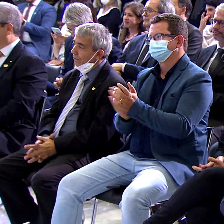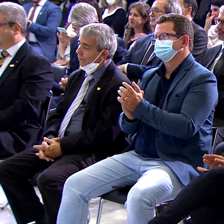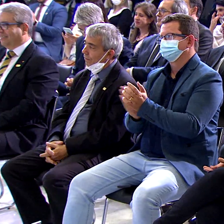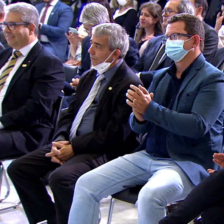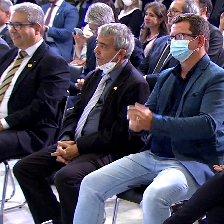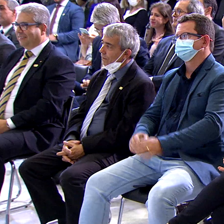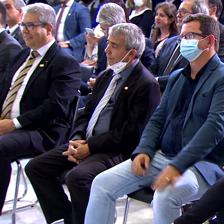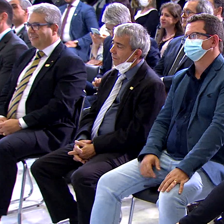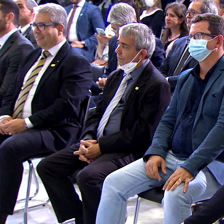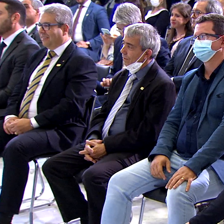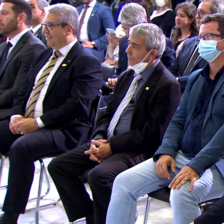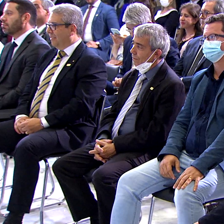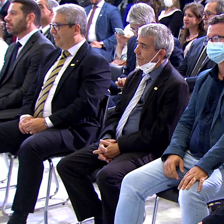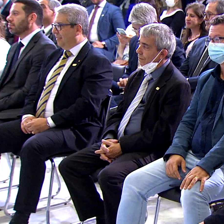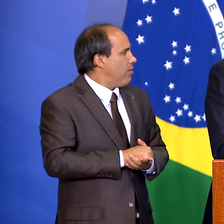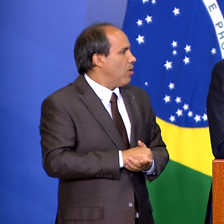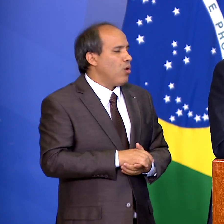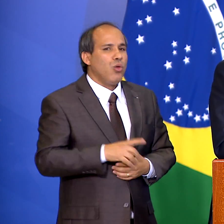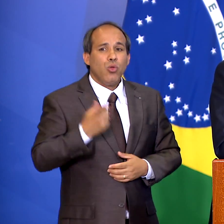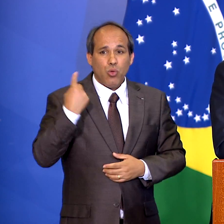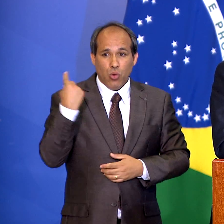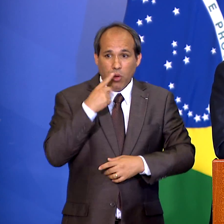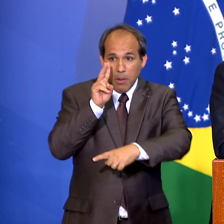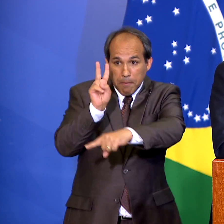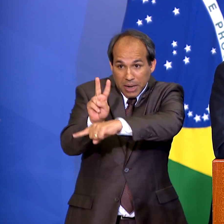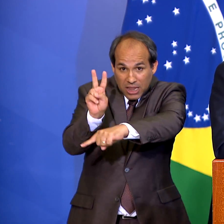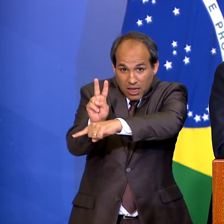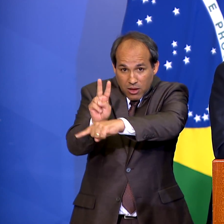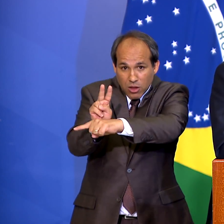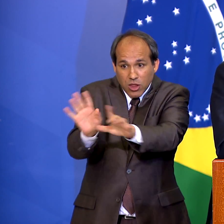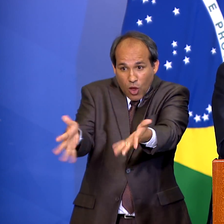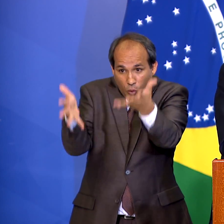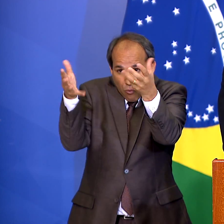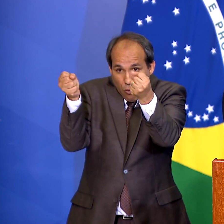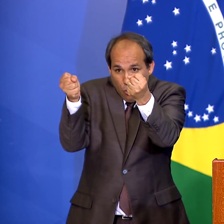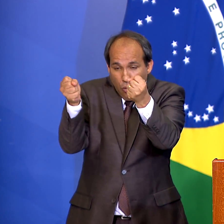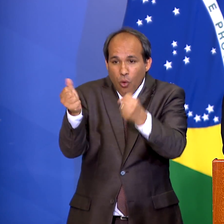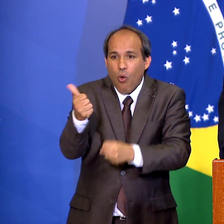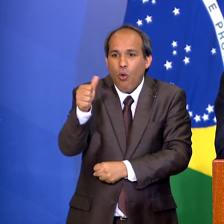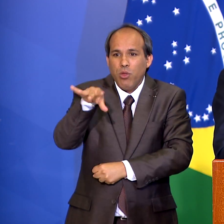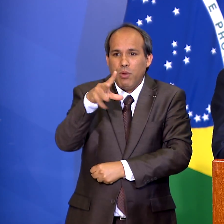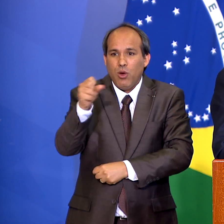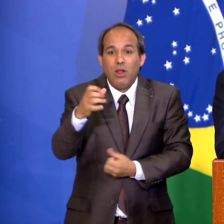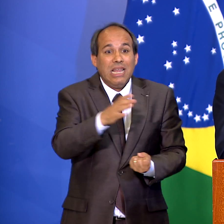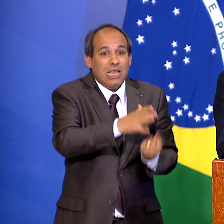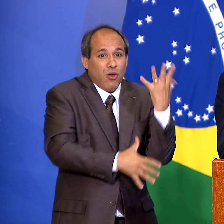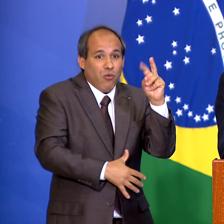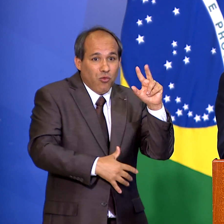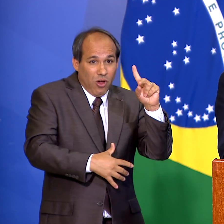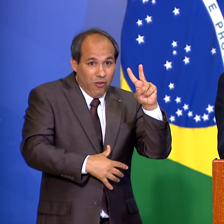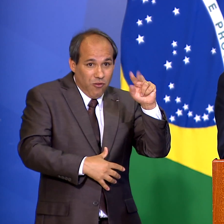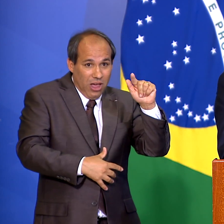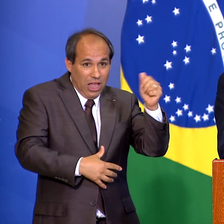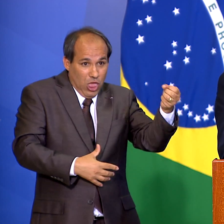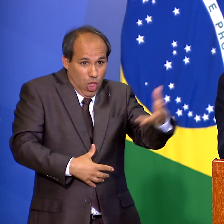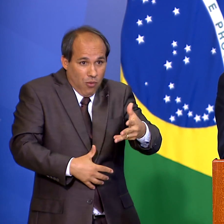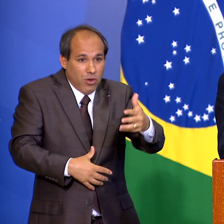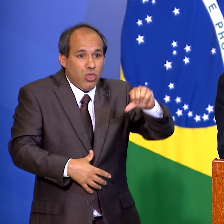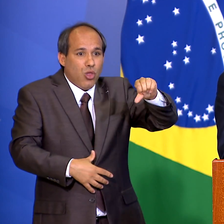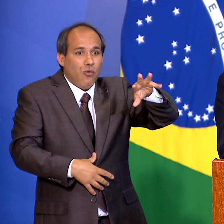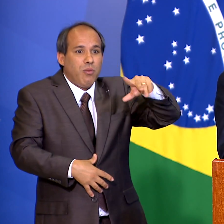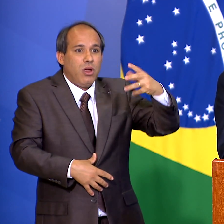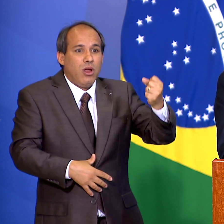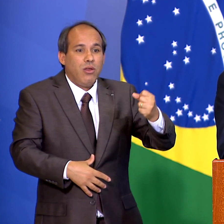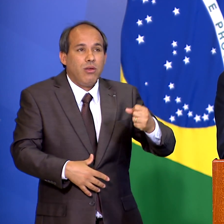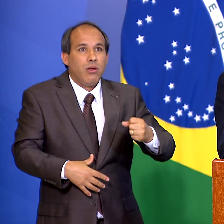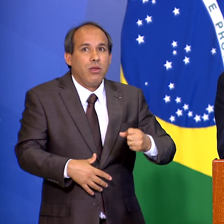Fala, Paulo. Nós preservamos os milhões, criamos 9 milhões, fizemos 3 milhões informais,